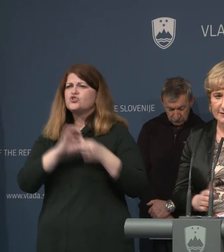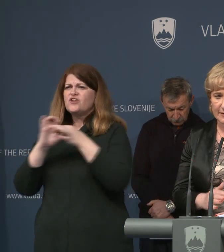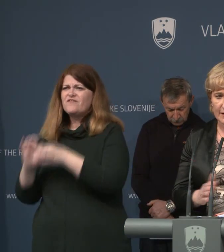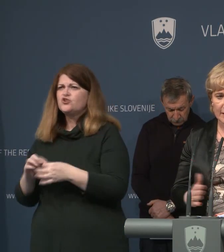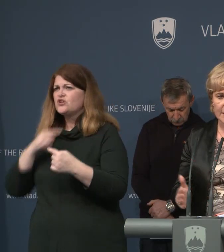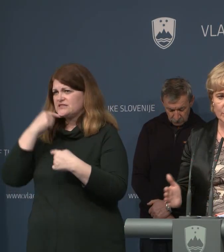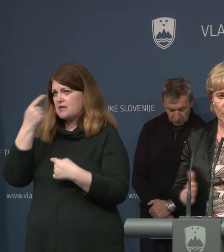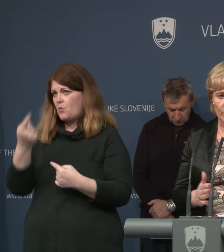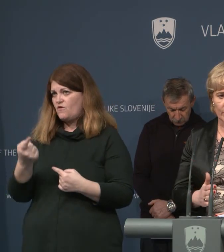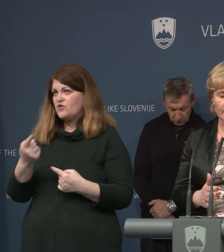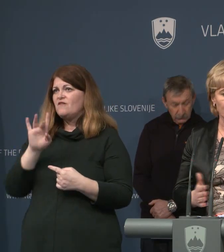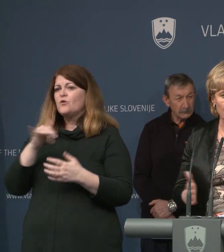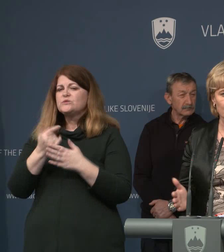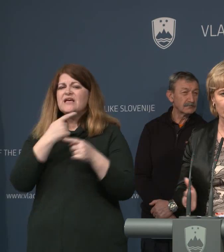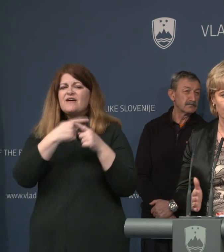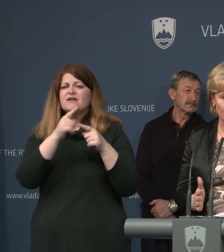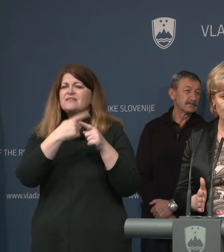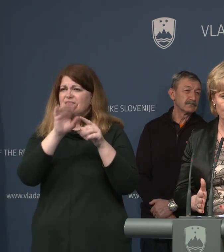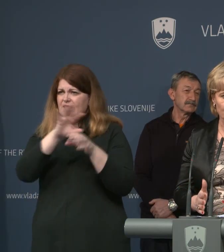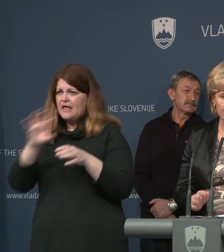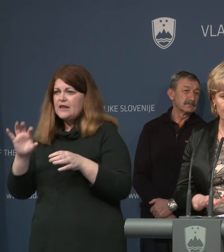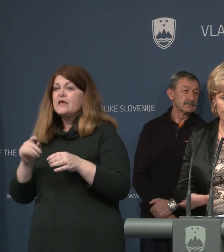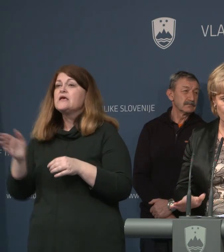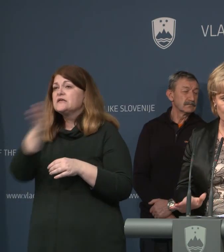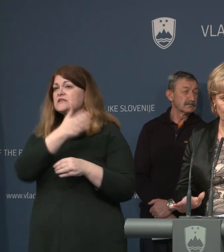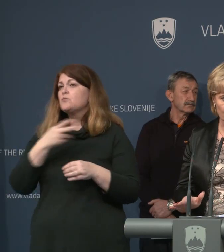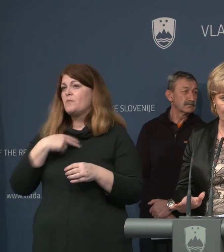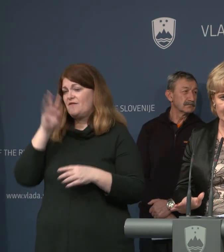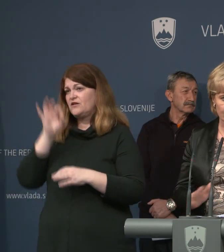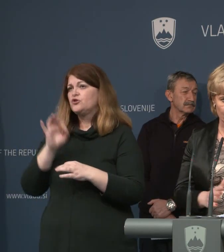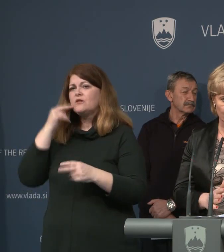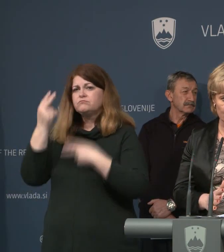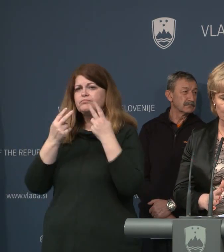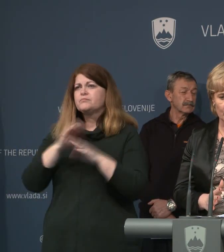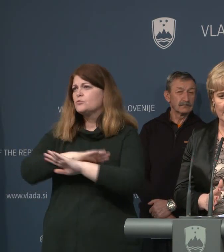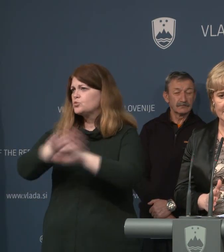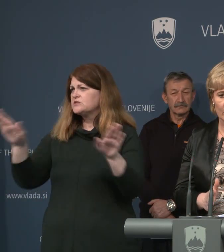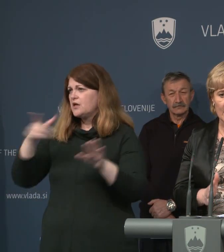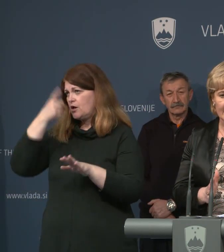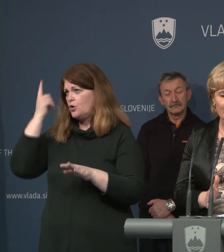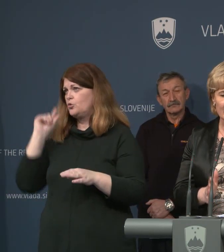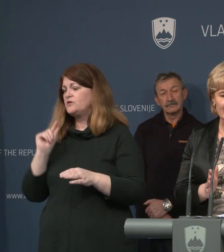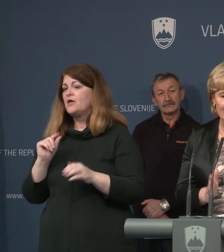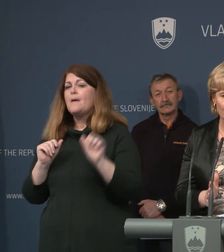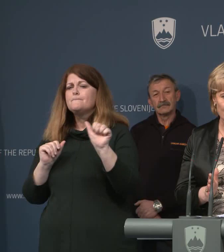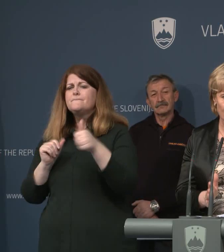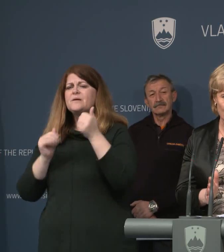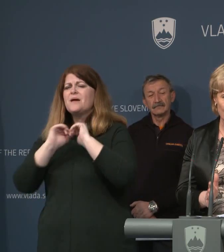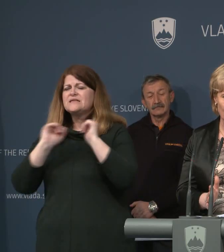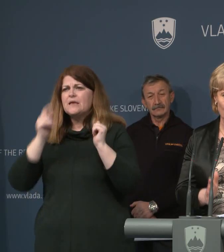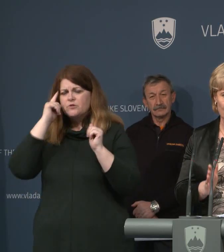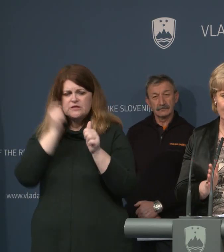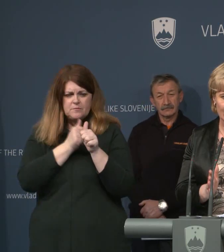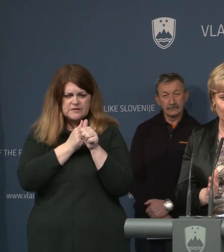teh fazah, smo imeli v načrtu, da pravzaprav testiranje splošne populacije, tako kot je bilo zdaj že pojasnjeno, najprej izjemno